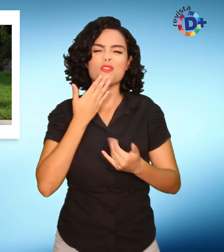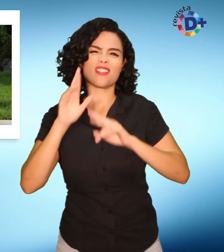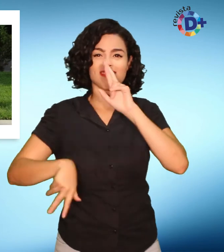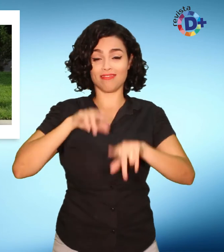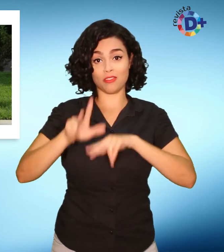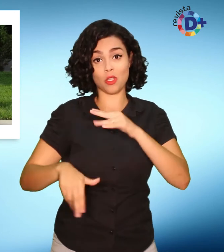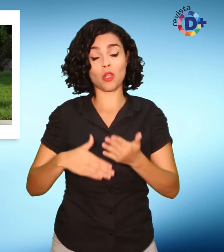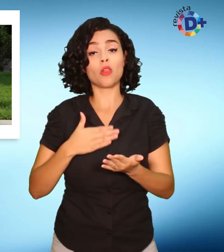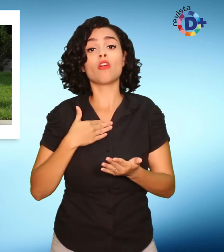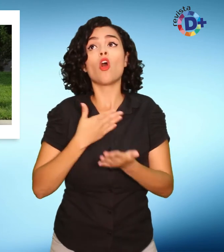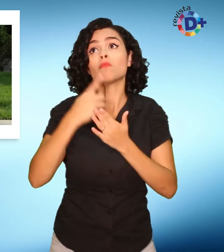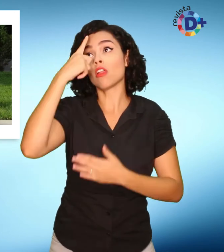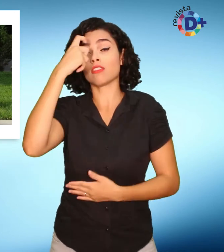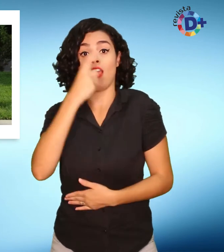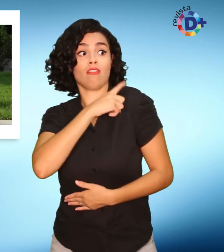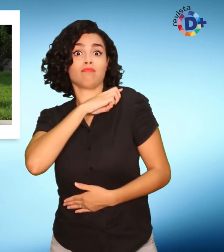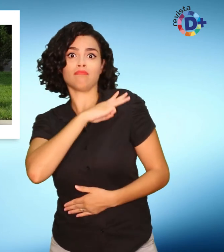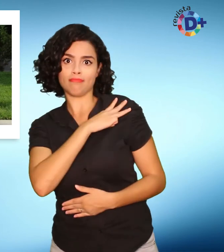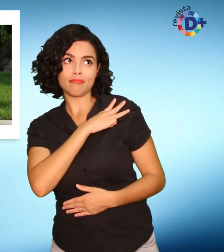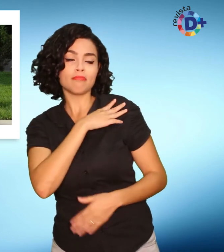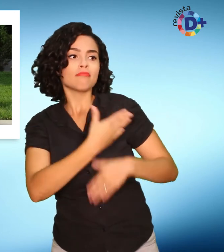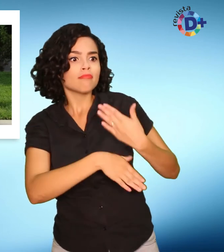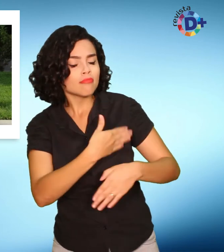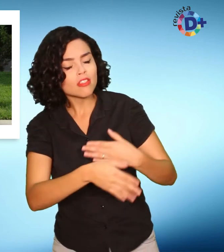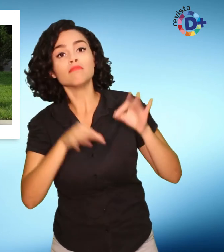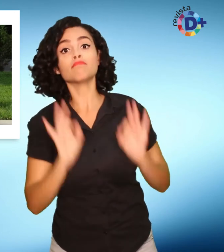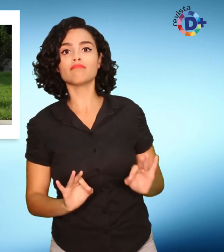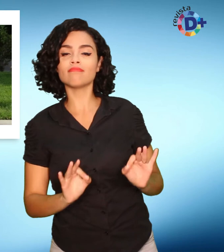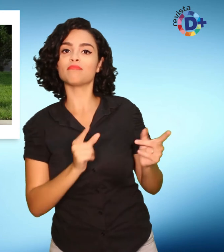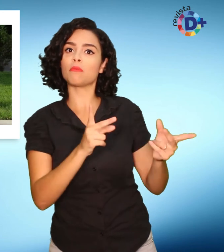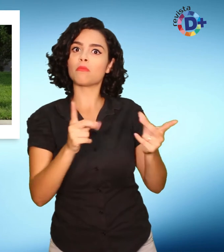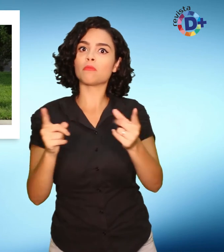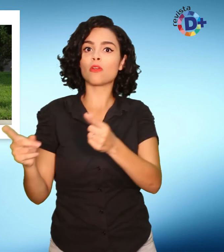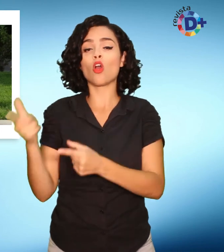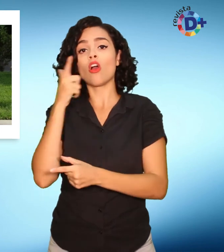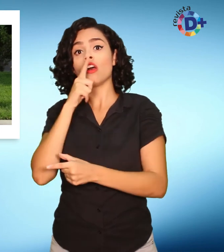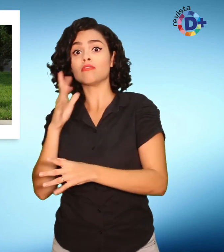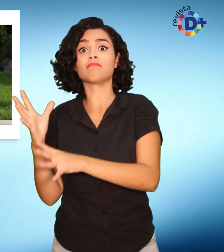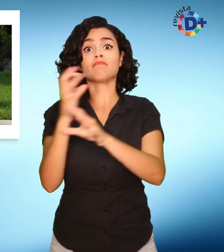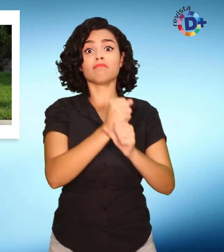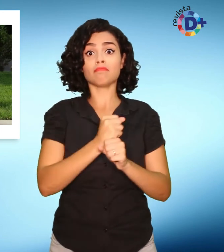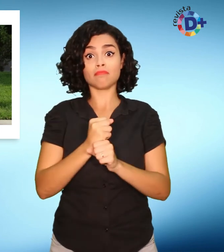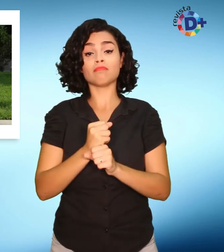divertido que surgiu ainda no final do ensino médio deu mais do que certo ea empresa faturou 1,4